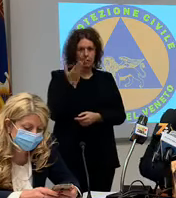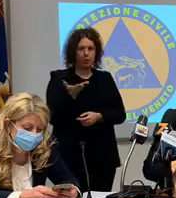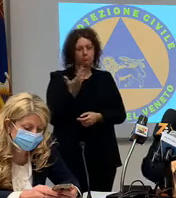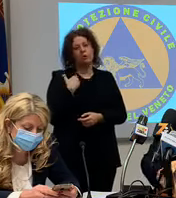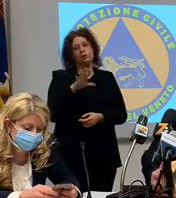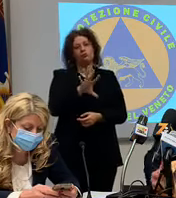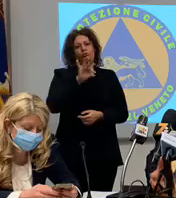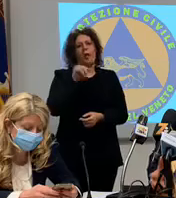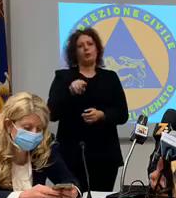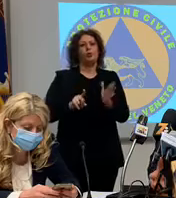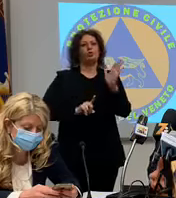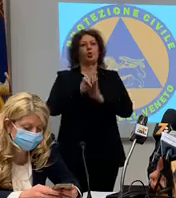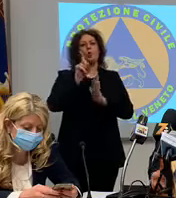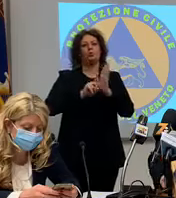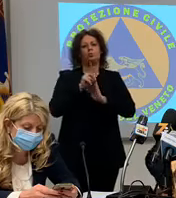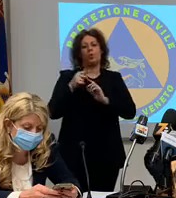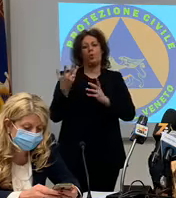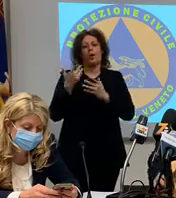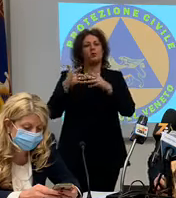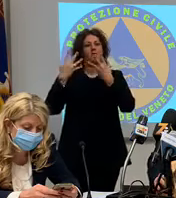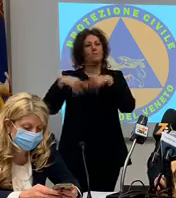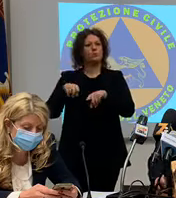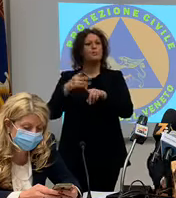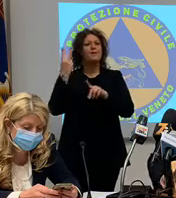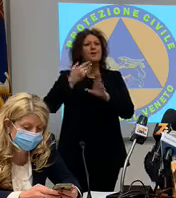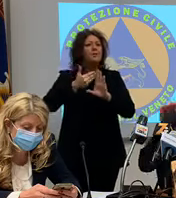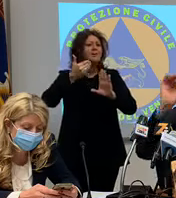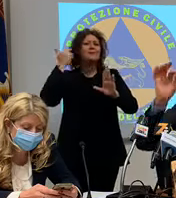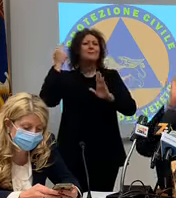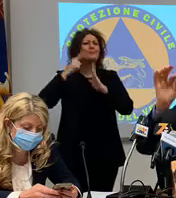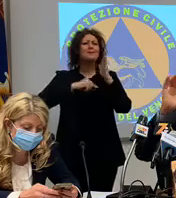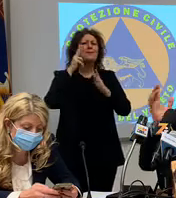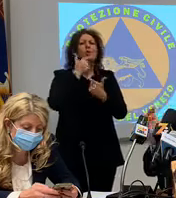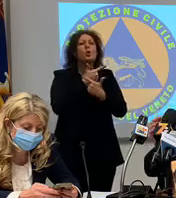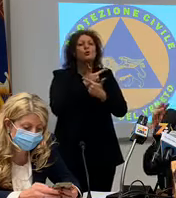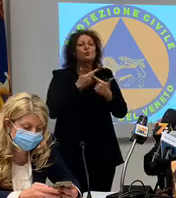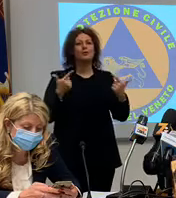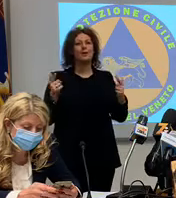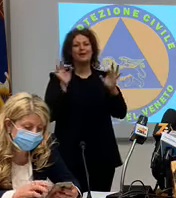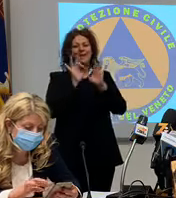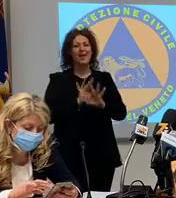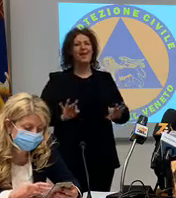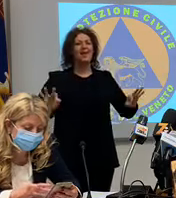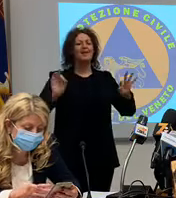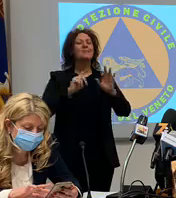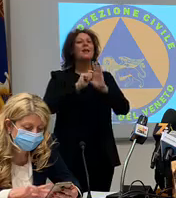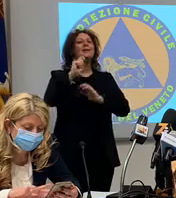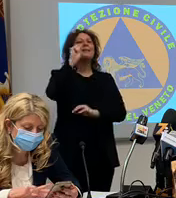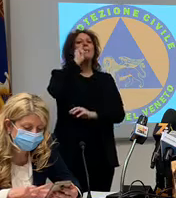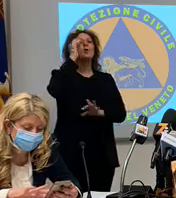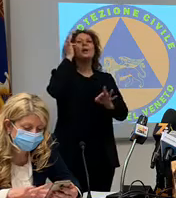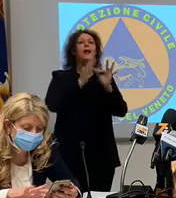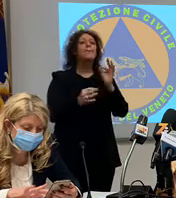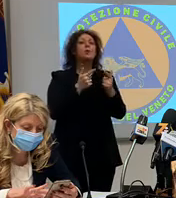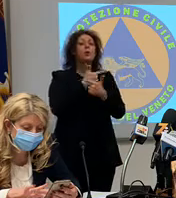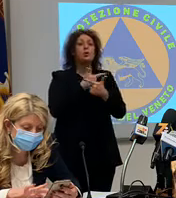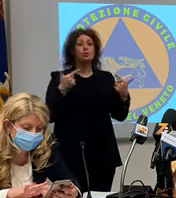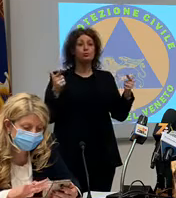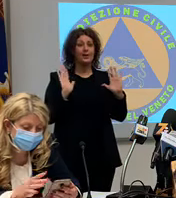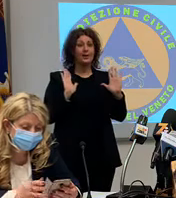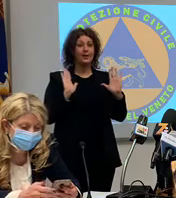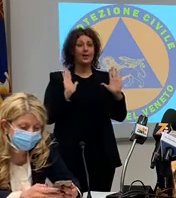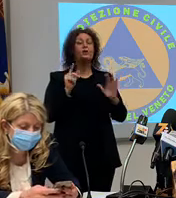quantomeno un po' funziona non c'era niente non esisteva il tampone rapido ea solo molecolare facevamo 2000 al